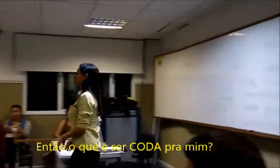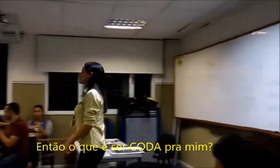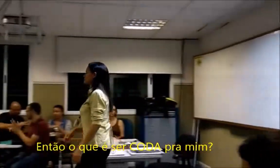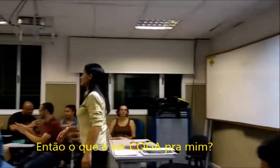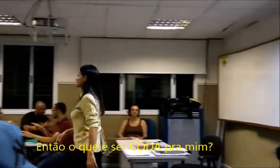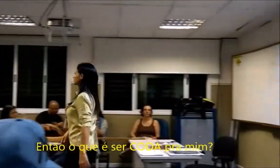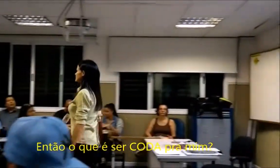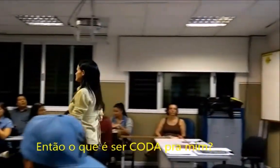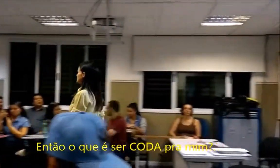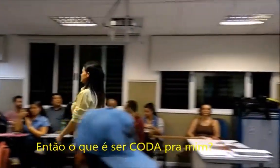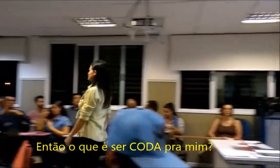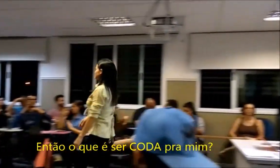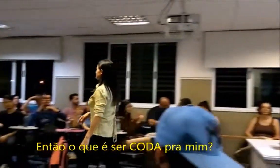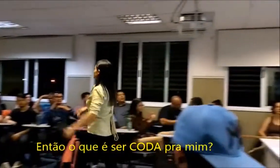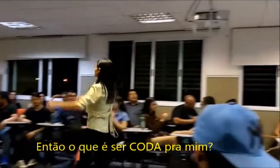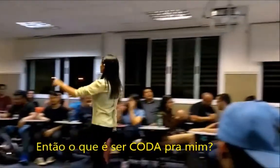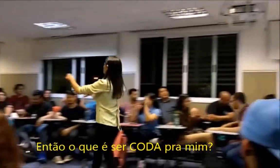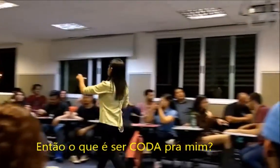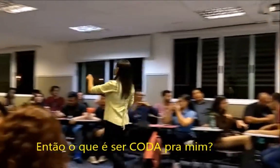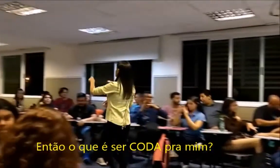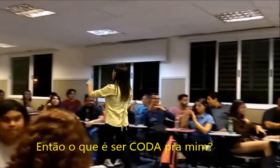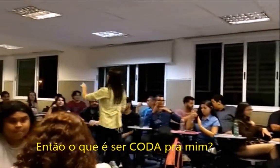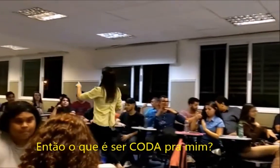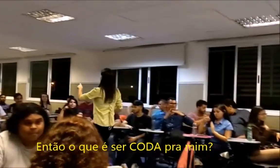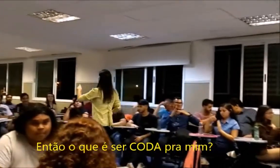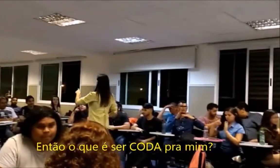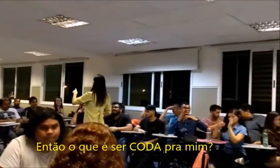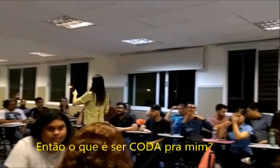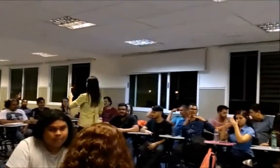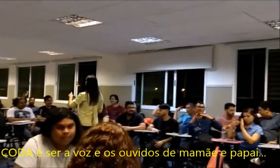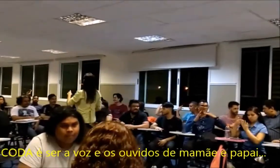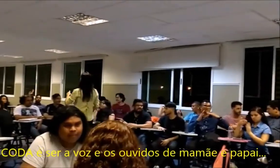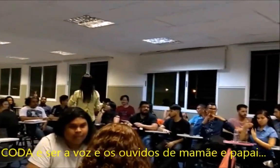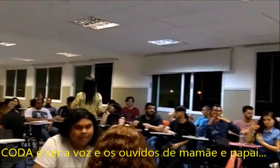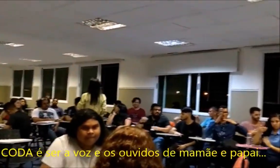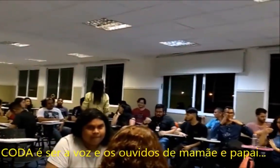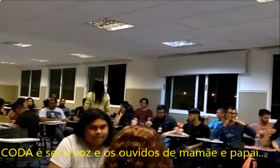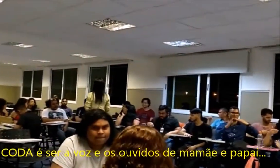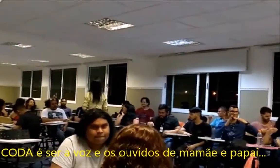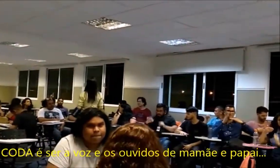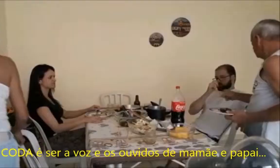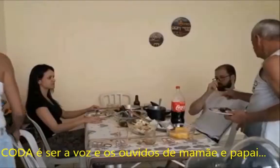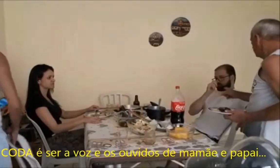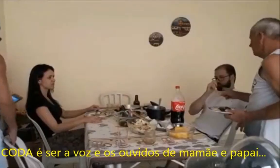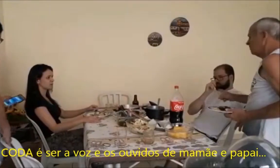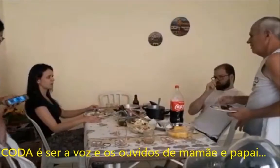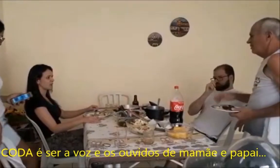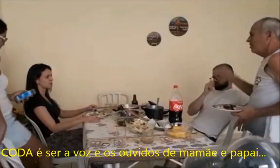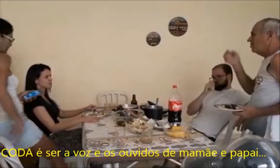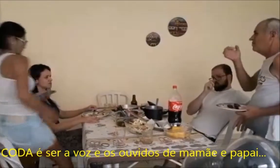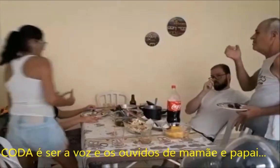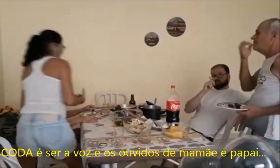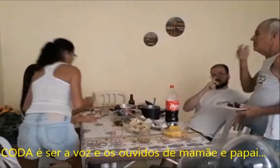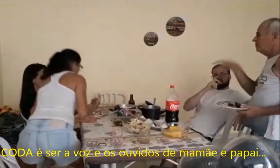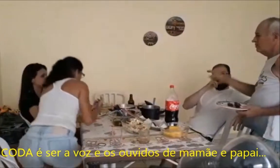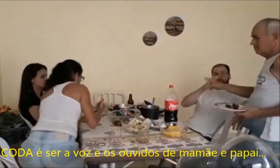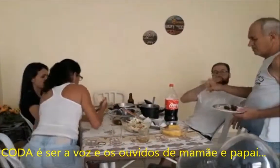Então, o que é ser coda para mim? Ser coda é ser a voz e os ouvidos de mamãe e